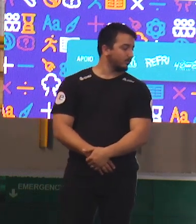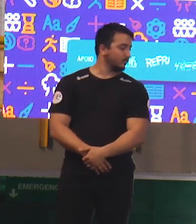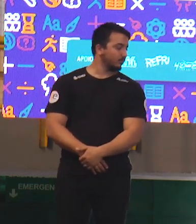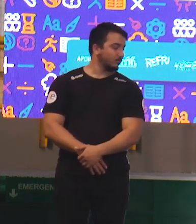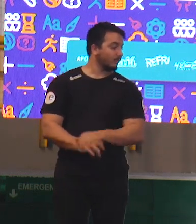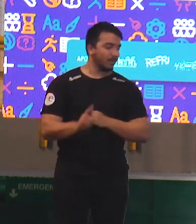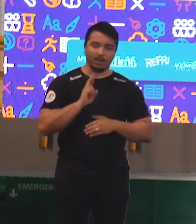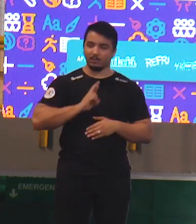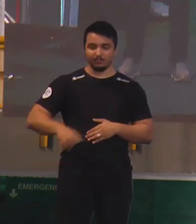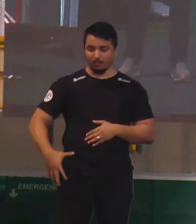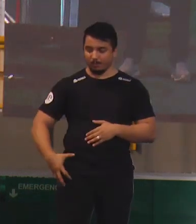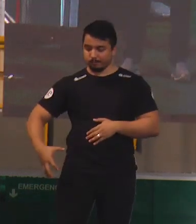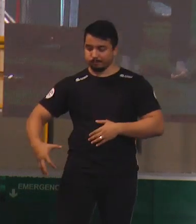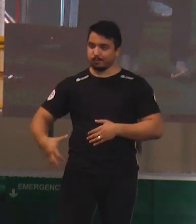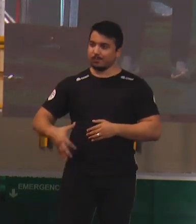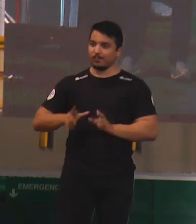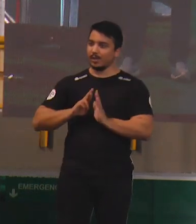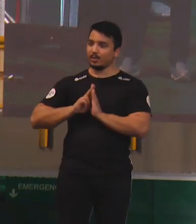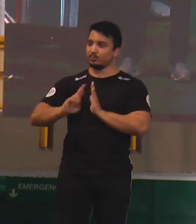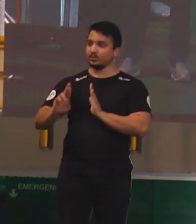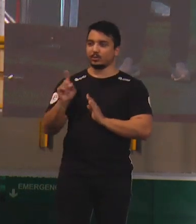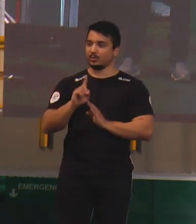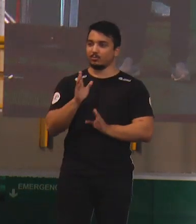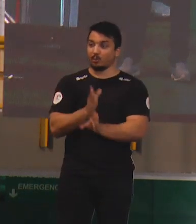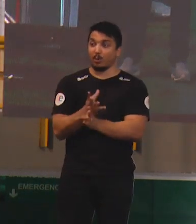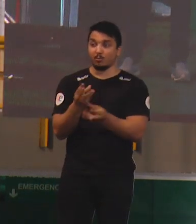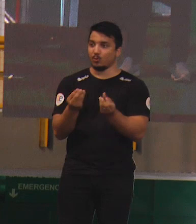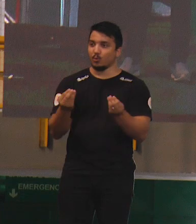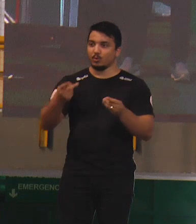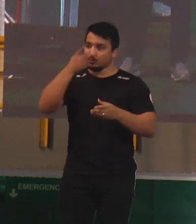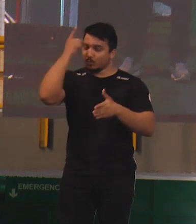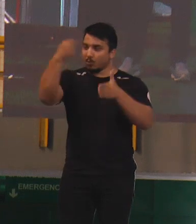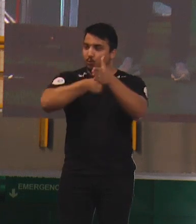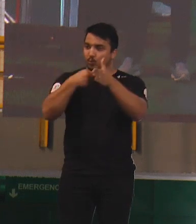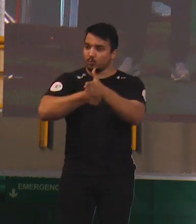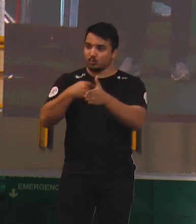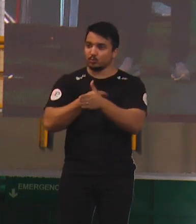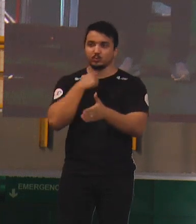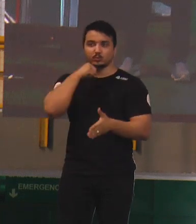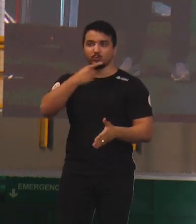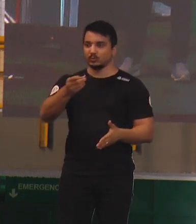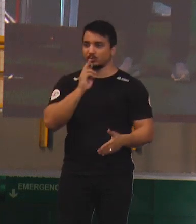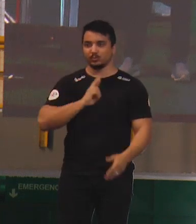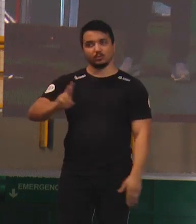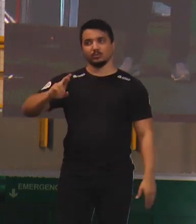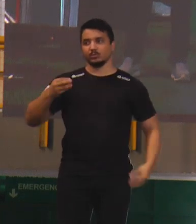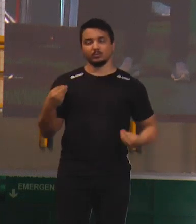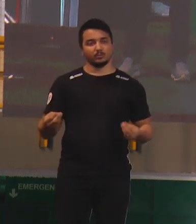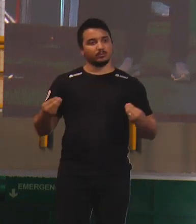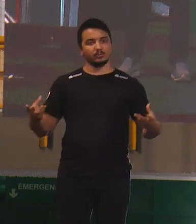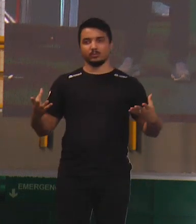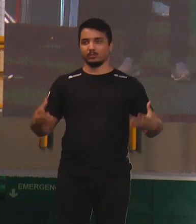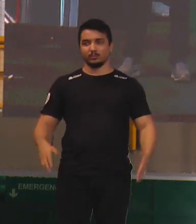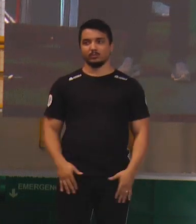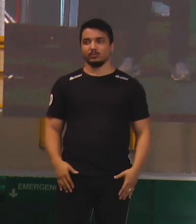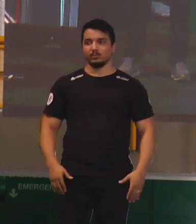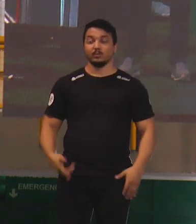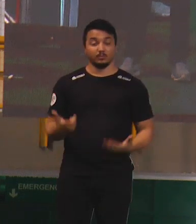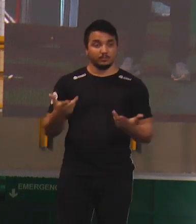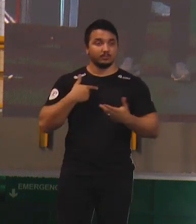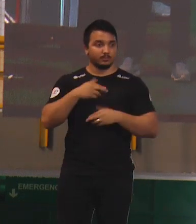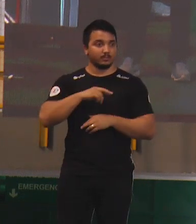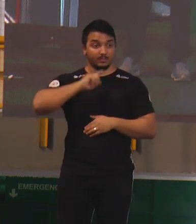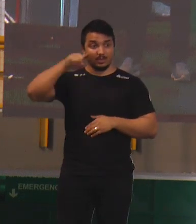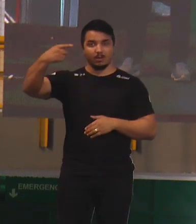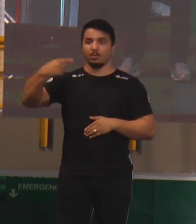acho que eu não vou conseguir responder tudo que vocês pediram aqui, não. Peço perdão, tá certo? Mas eu acho que aqui não vai ser o último encontro, não. Vai ser o primeiro de vários que eu queria ter com vocês